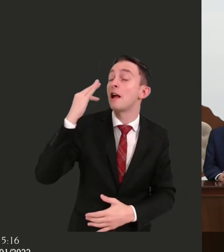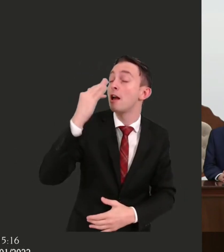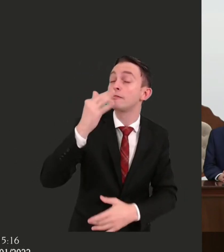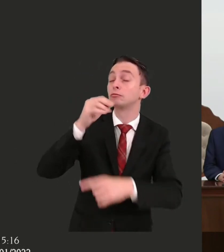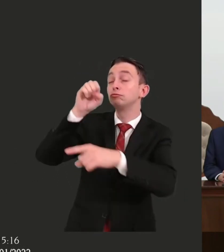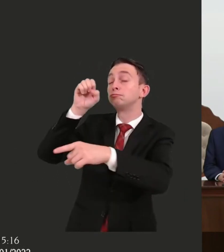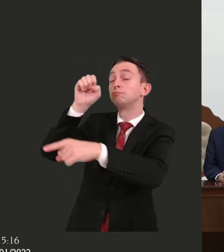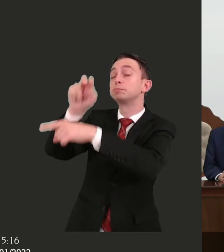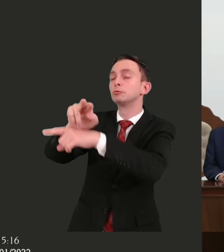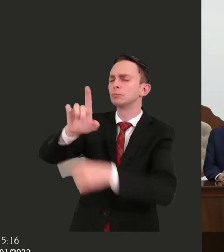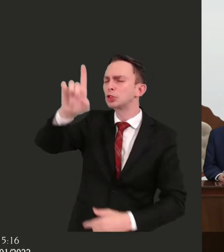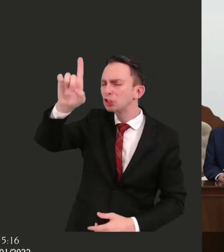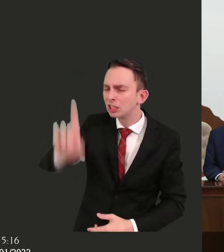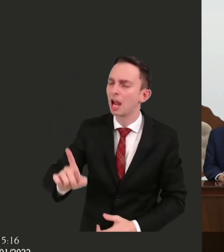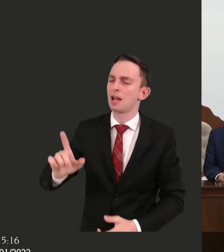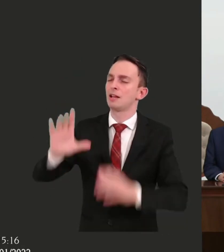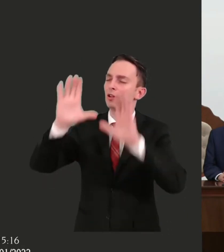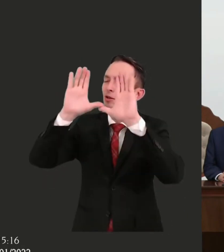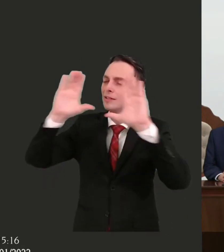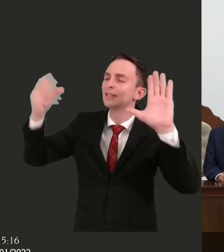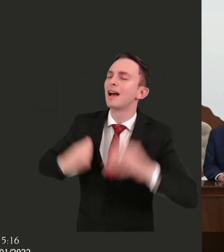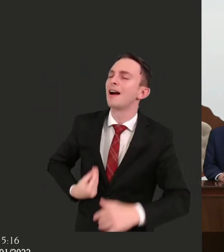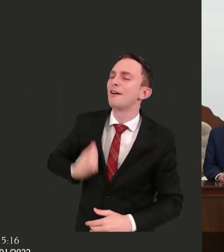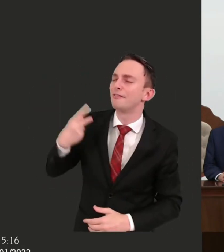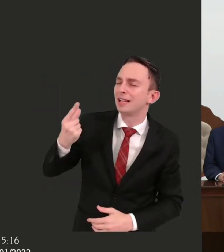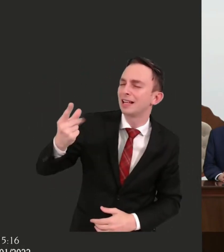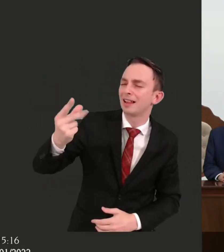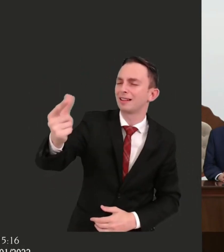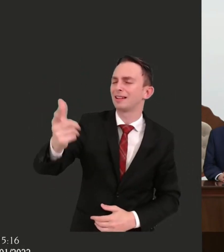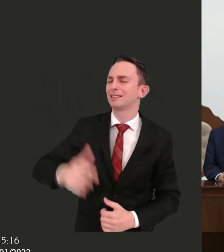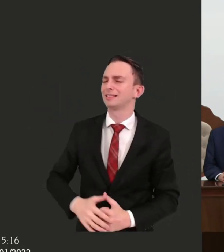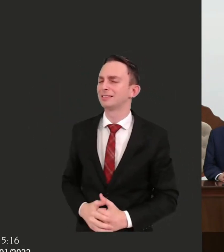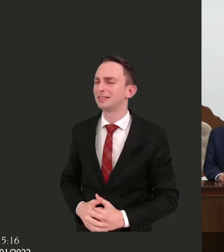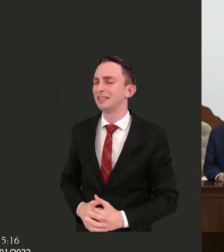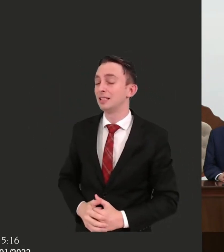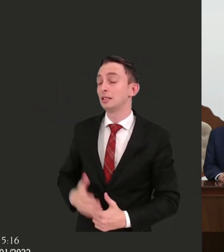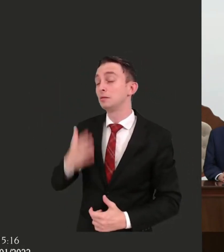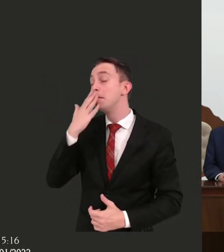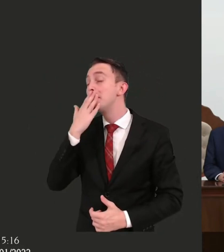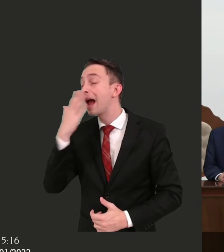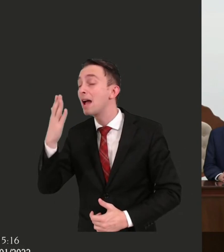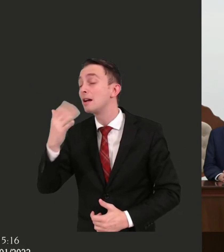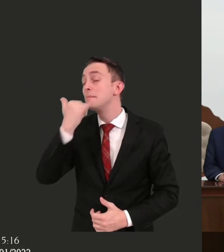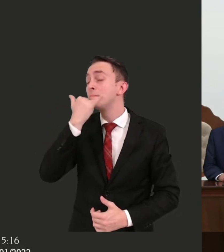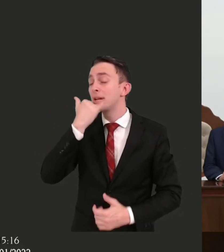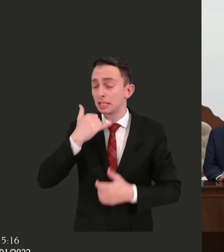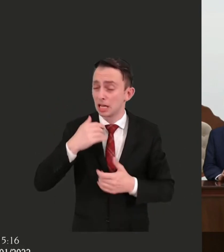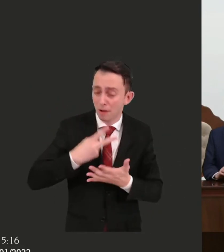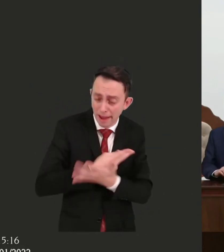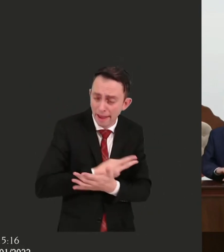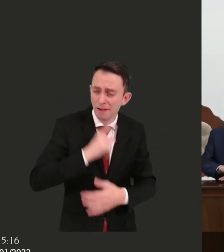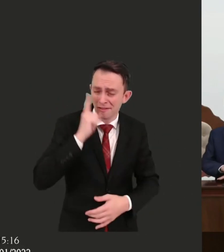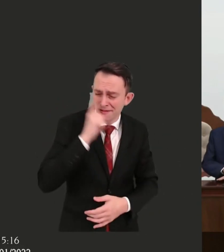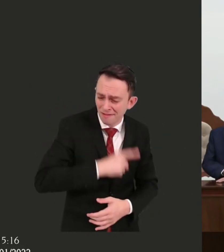o direito de entrar na tua glória. Pedindo sempre o perdão dos nossos erros, as nossas